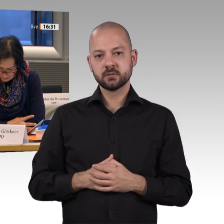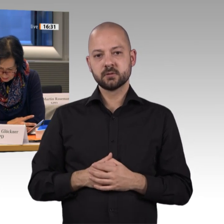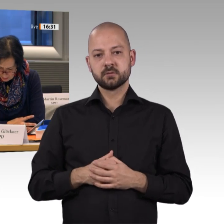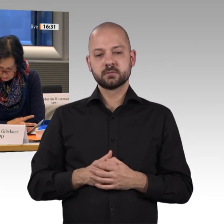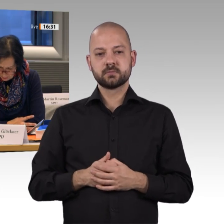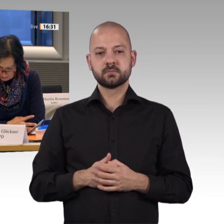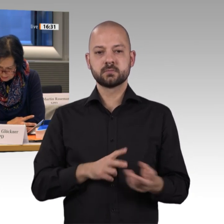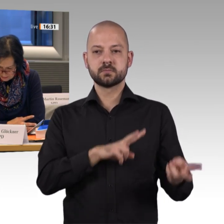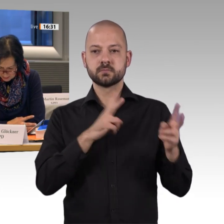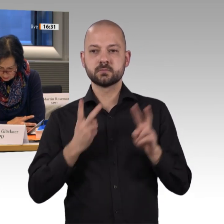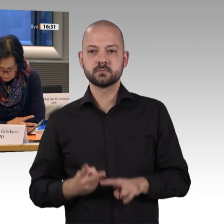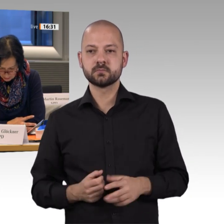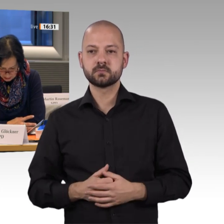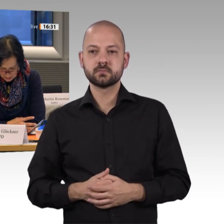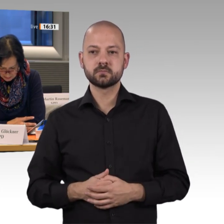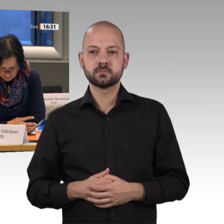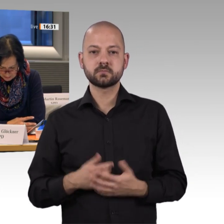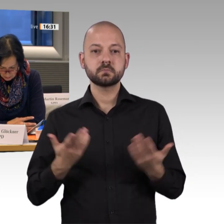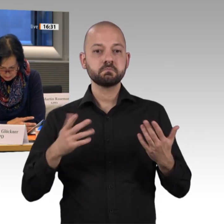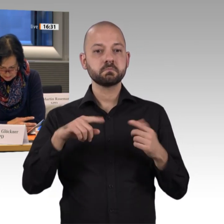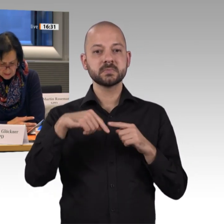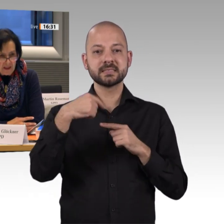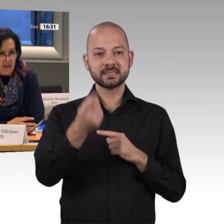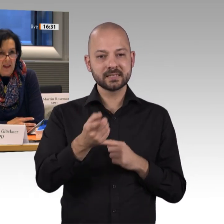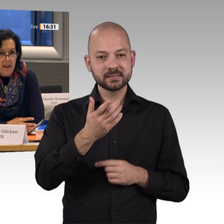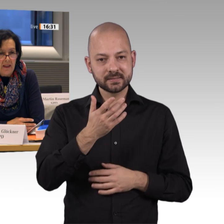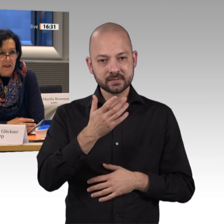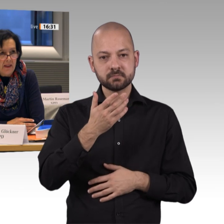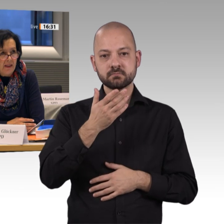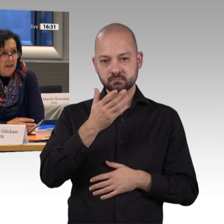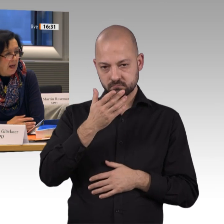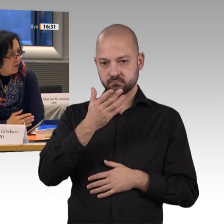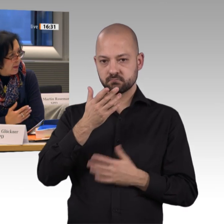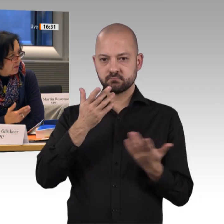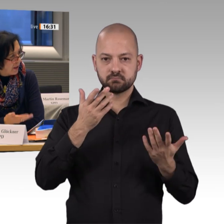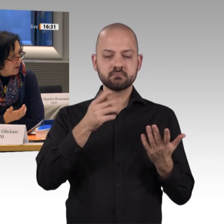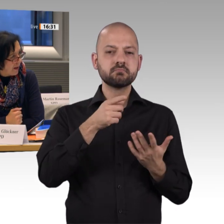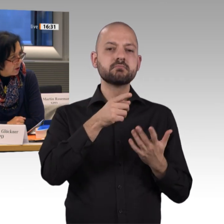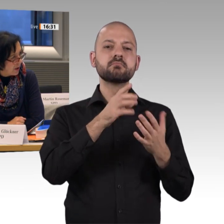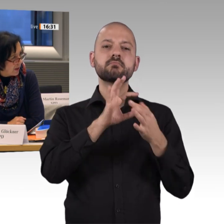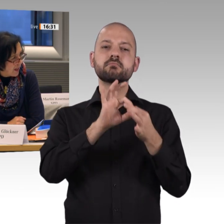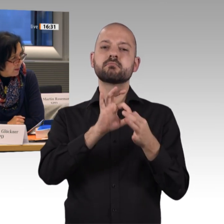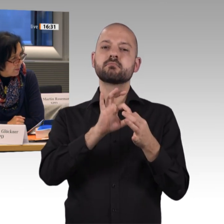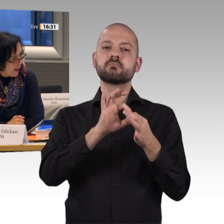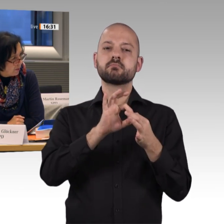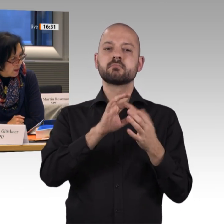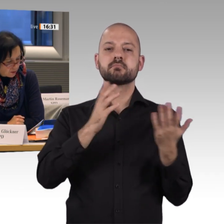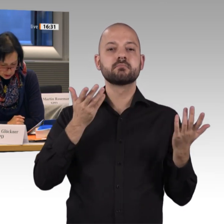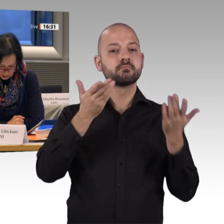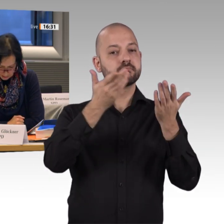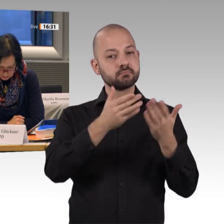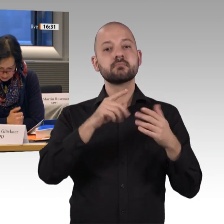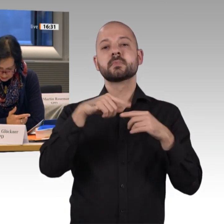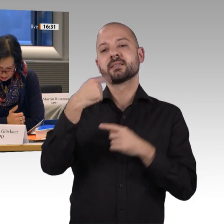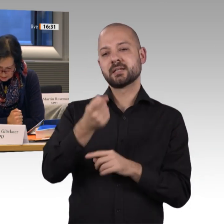Teilhabeberatung. Wir wollen ja den Ausbau dynamisieren und denken Sie, dass der Ausbau der dynamischen Teilhabeberatung